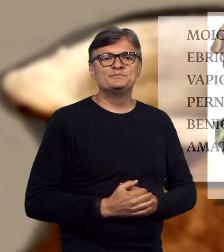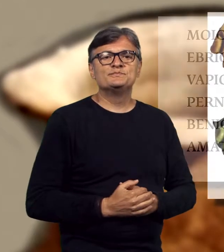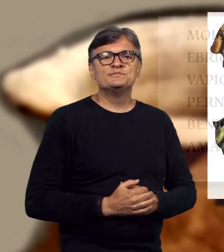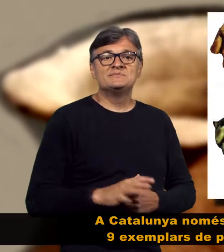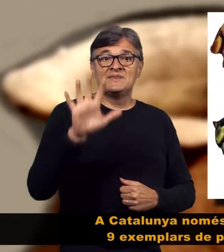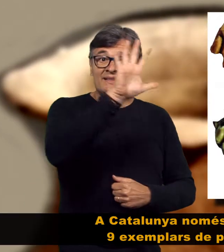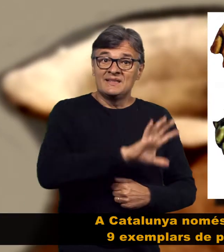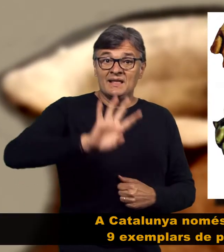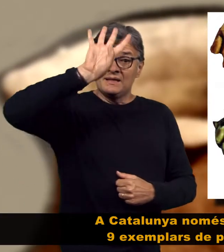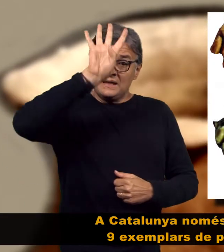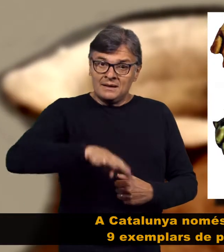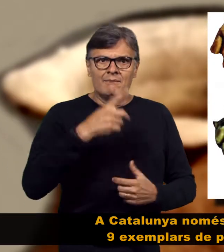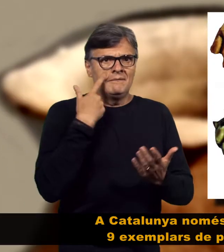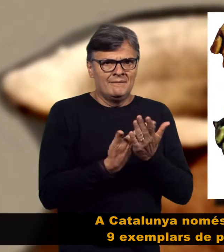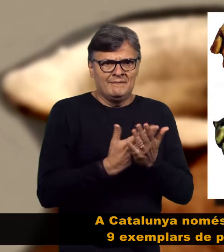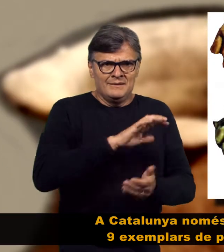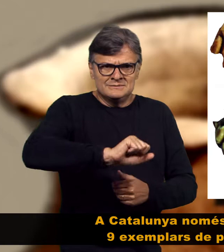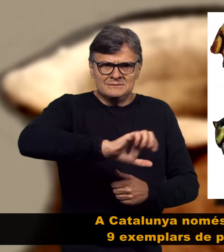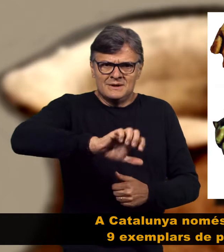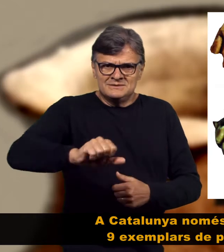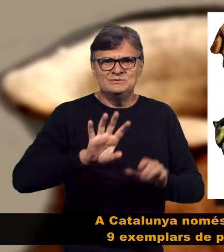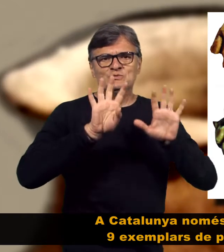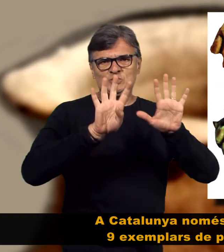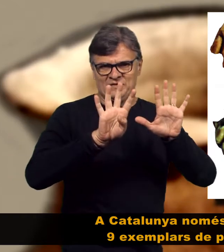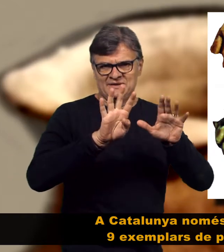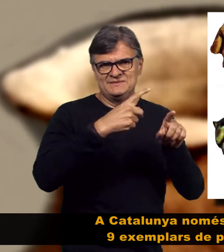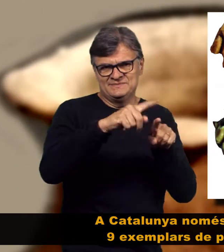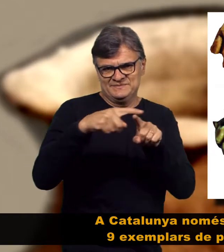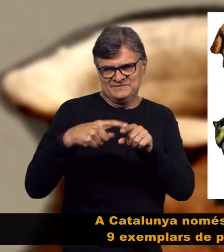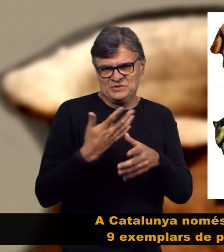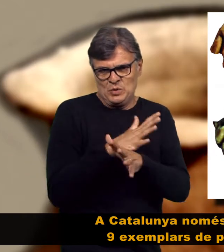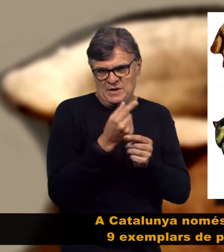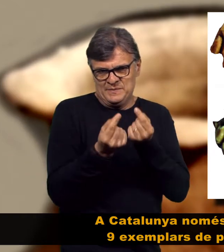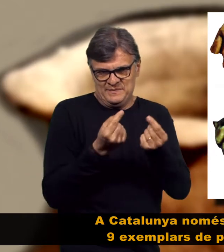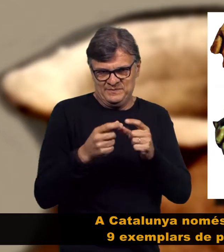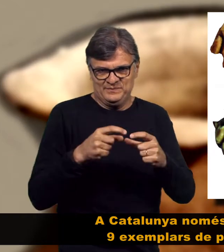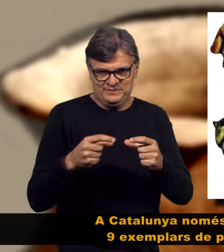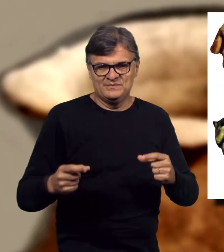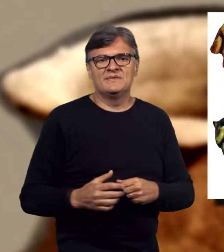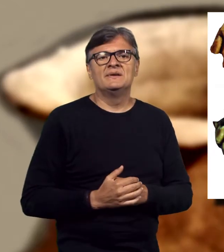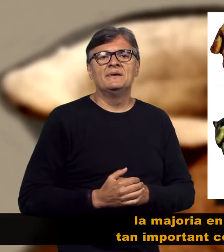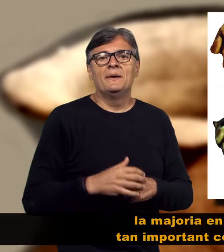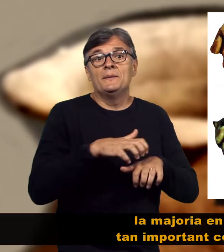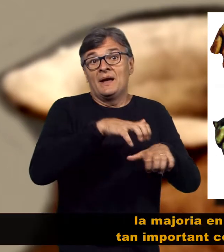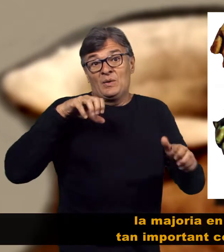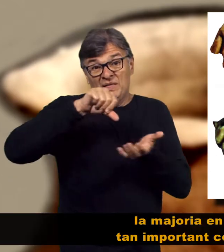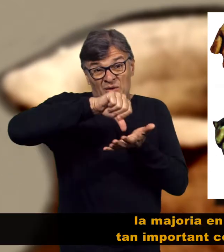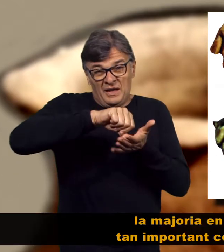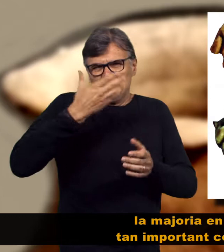A Catalunya només s'han localitzat 9 exemplars a plaques de joc, la majoria en una ciutat tan important com Empúries.